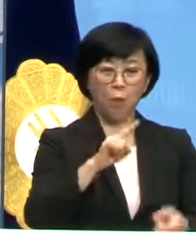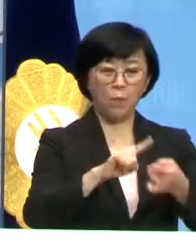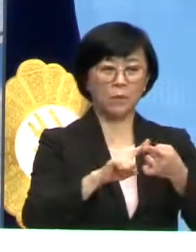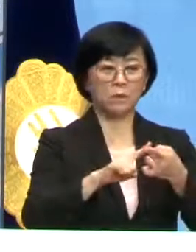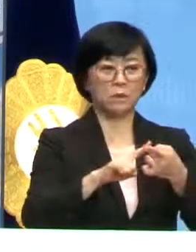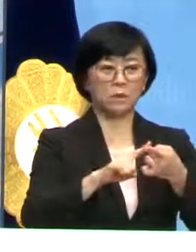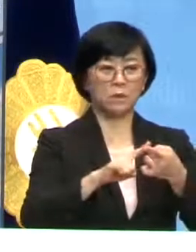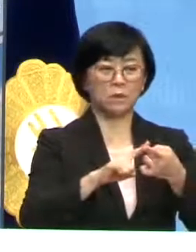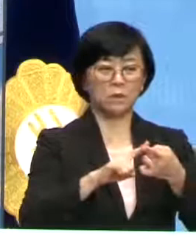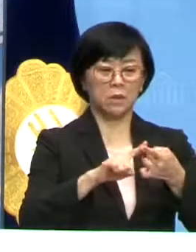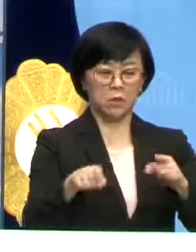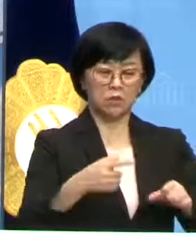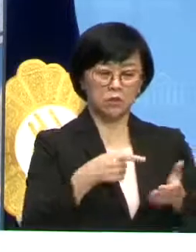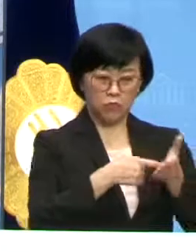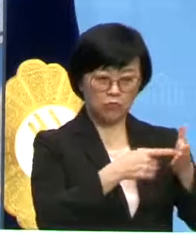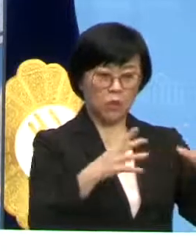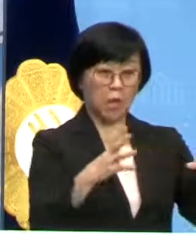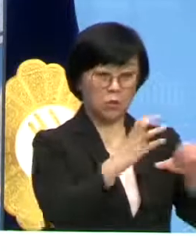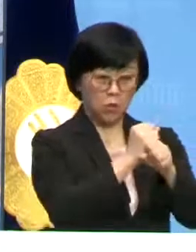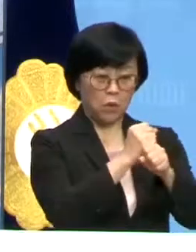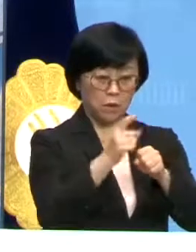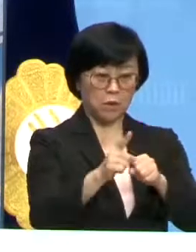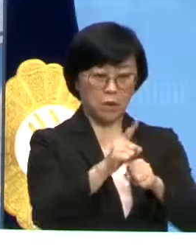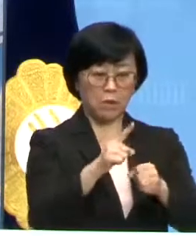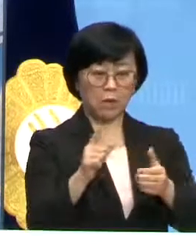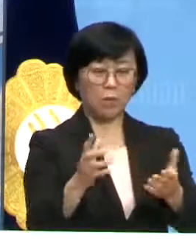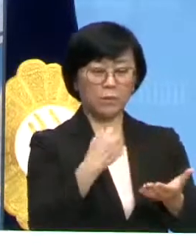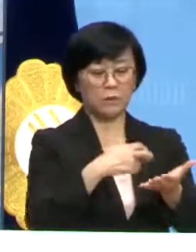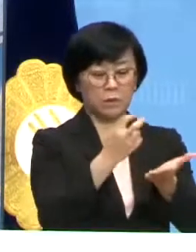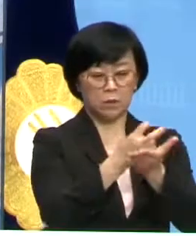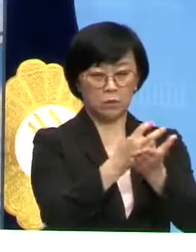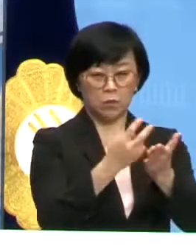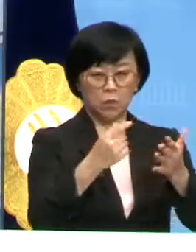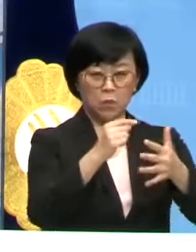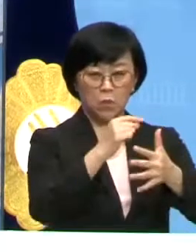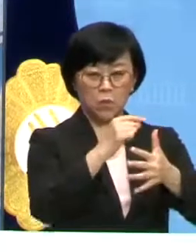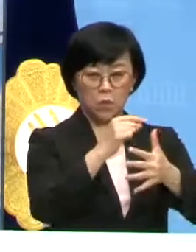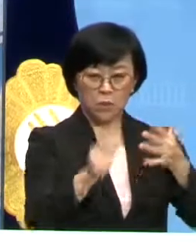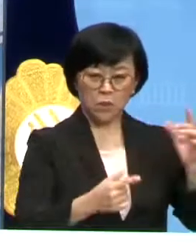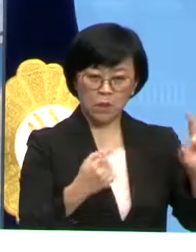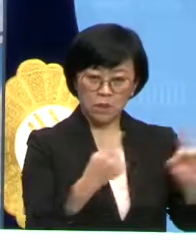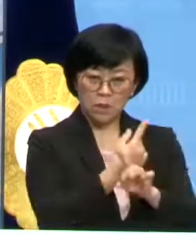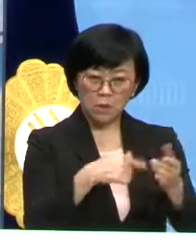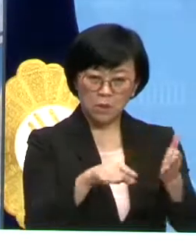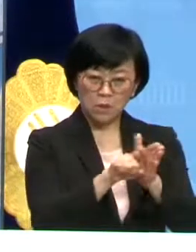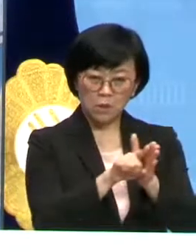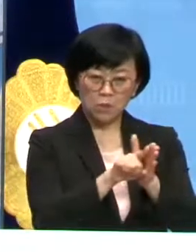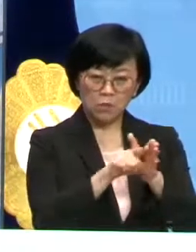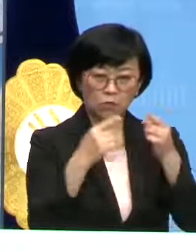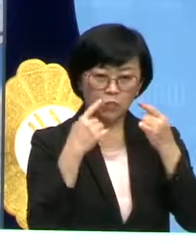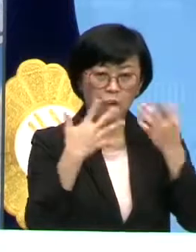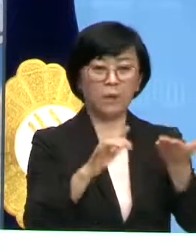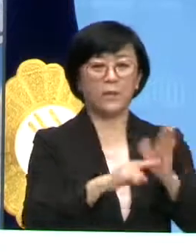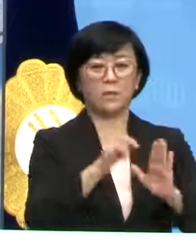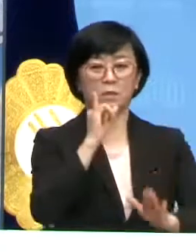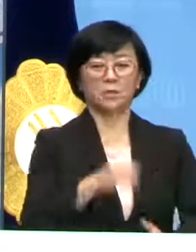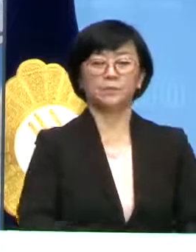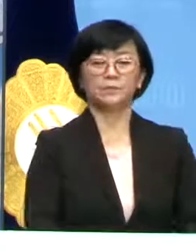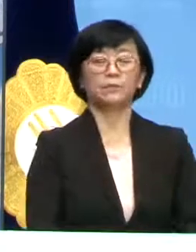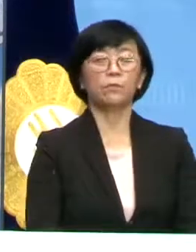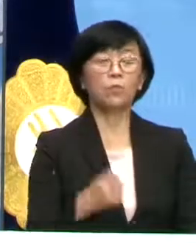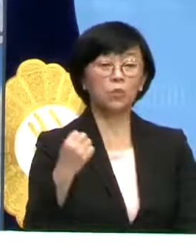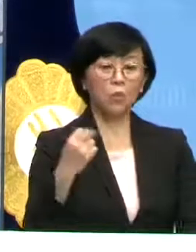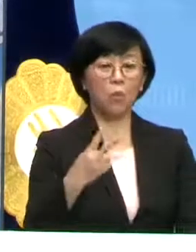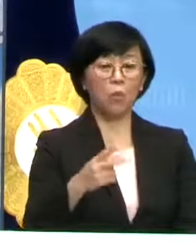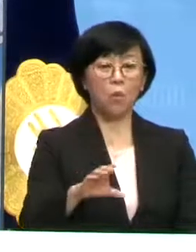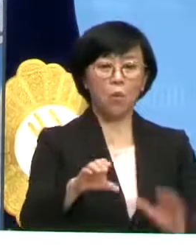중 하나로 포함을 시켰습니다 아 제도 개선의 의지를 분명하게 표명했습니다 뿐만